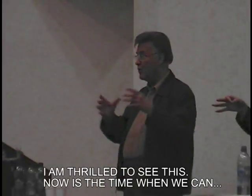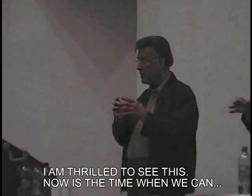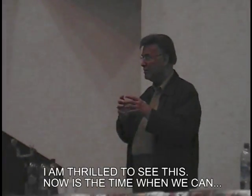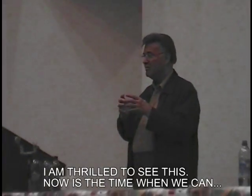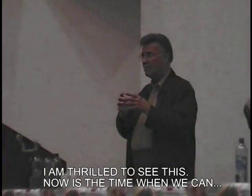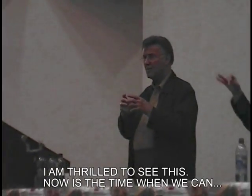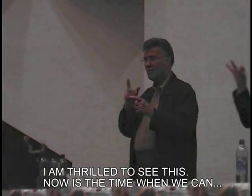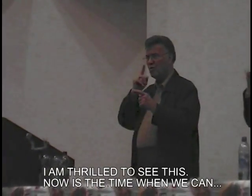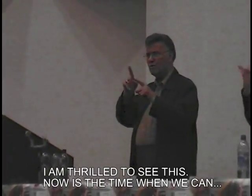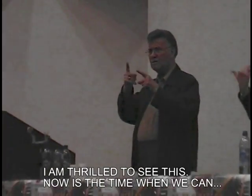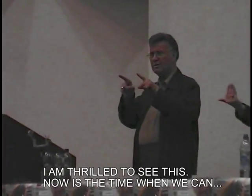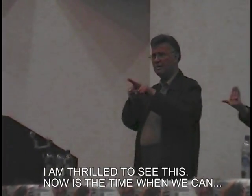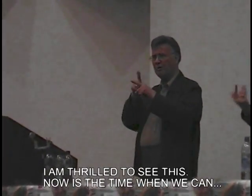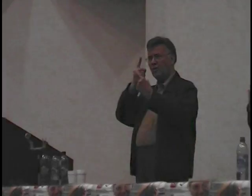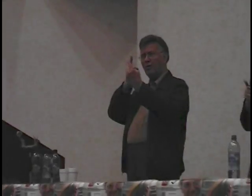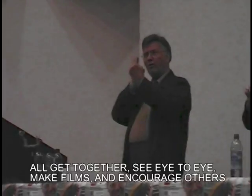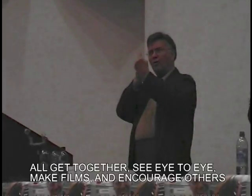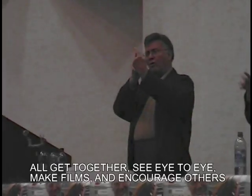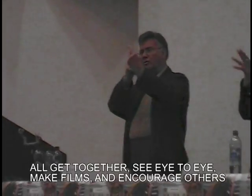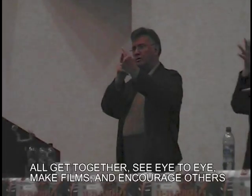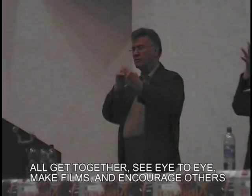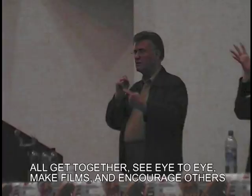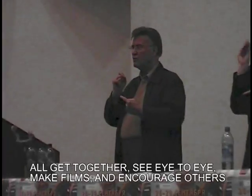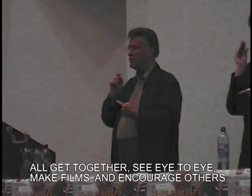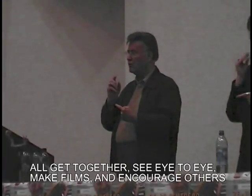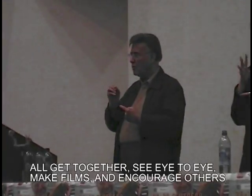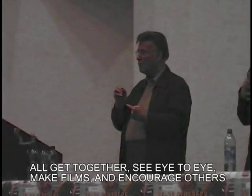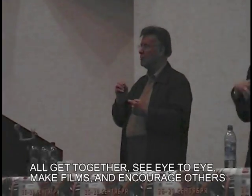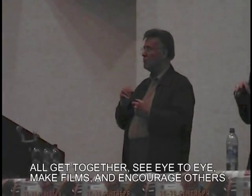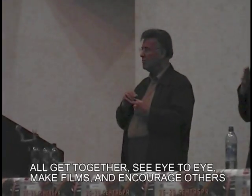us can get together and see eye to eye and make